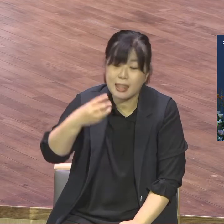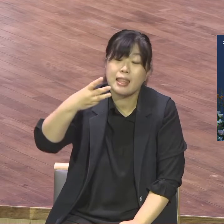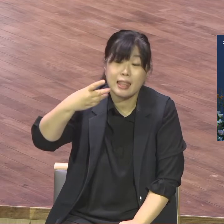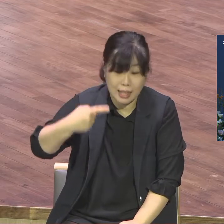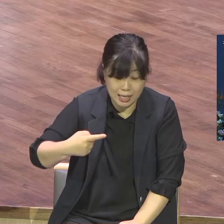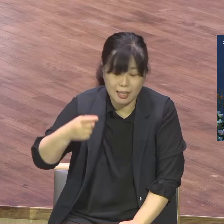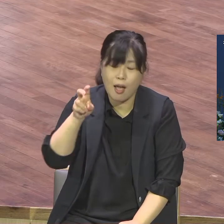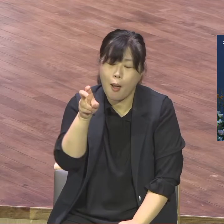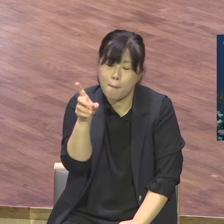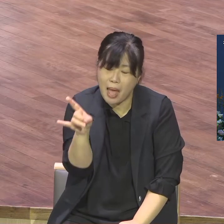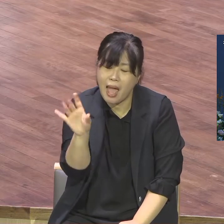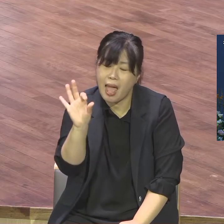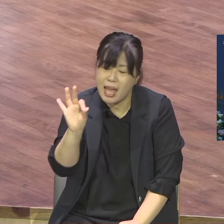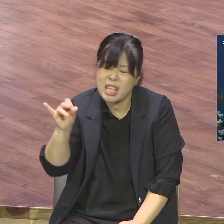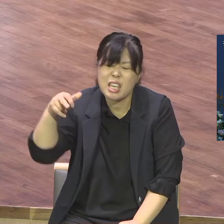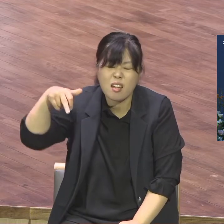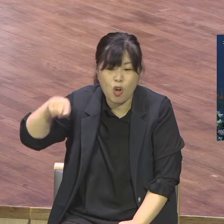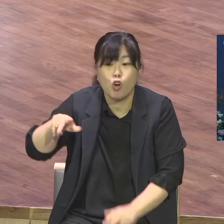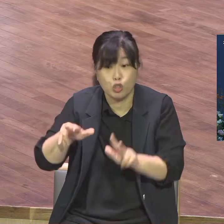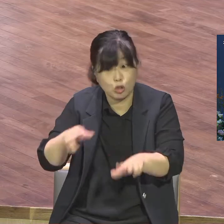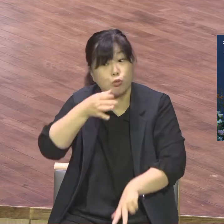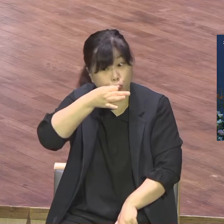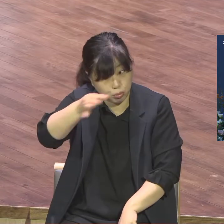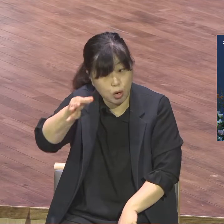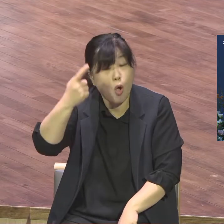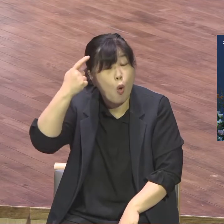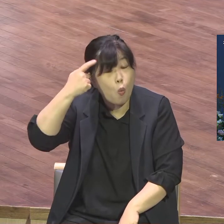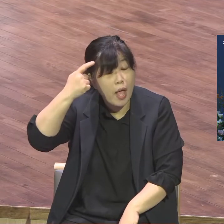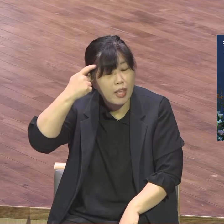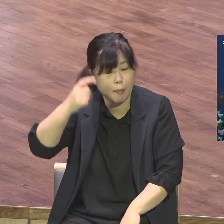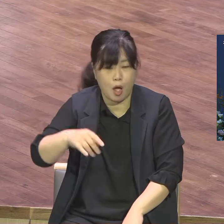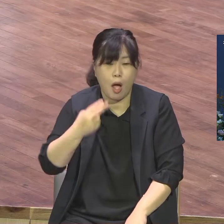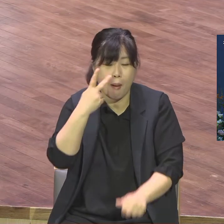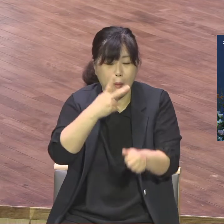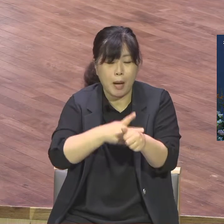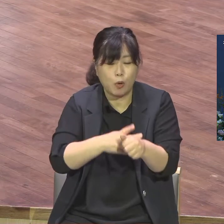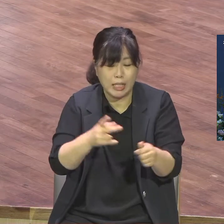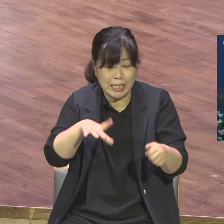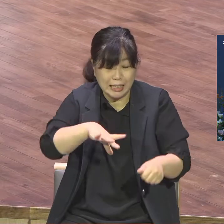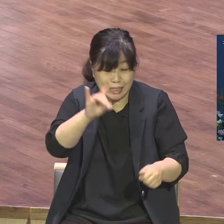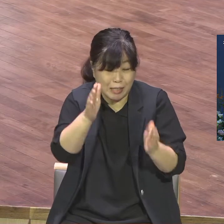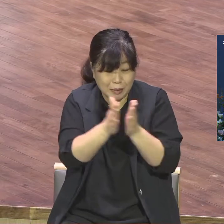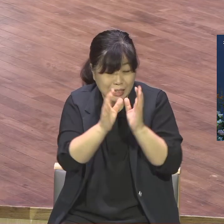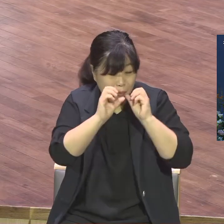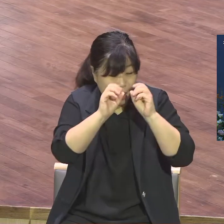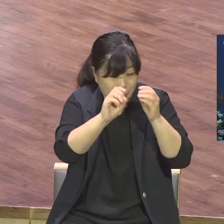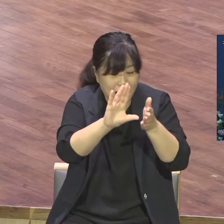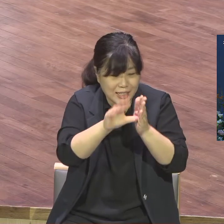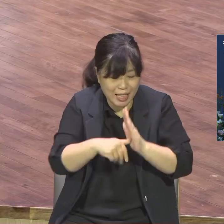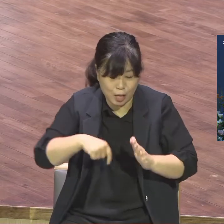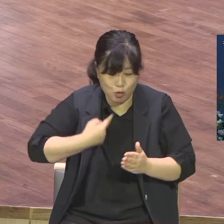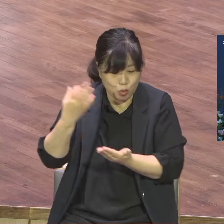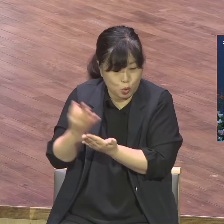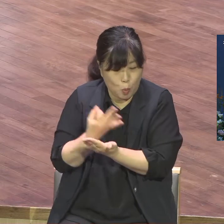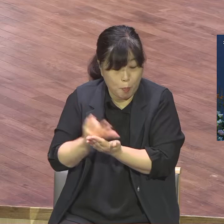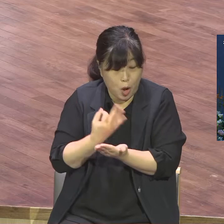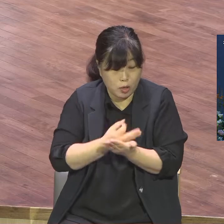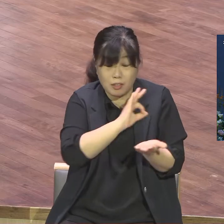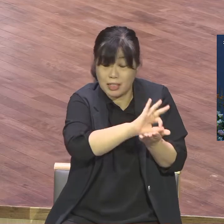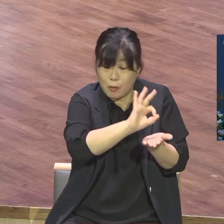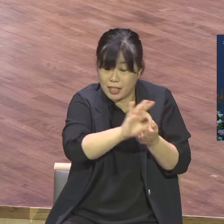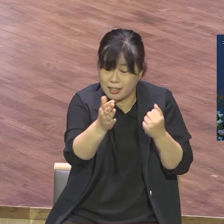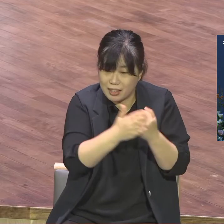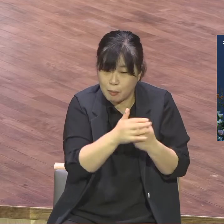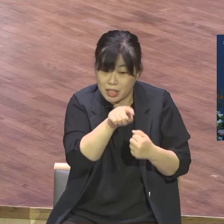사역이 점점 뭐요 그렇게 했는데 자꾸 확산이 자꾸 바울이 되다 보니까 자비랑 일하가면서 할 수가 없어요.